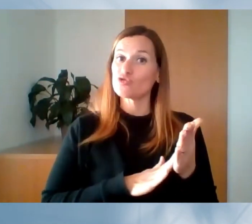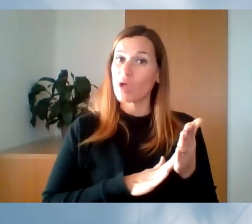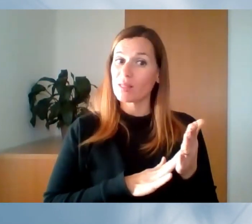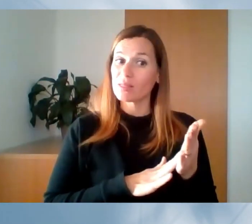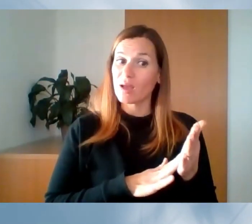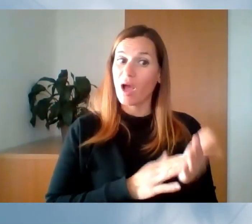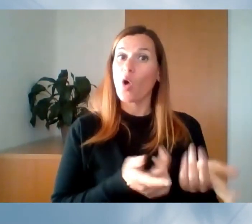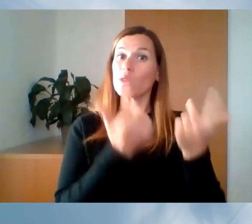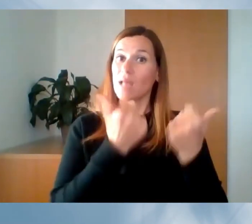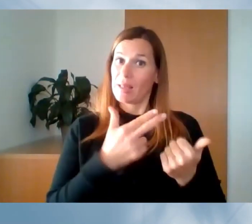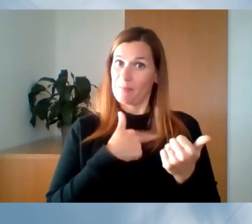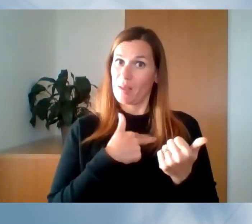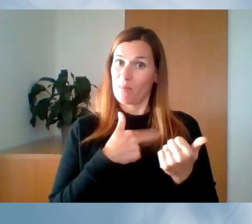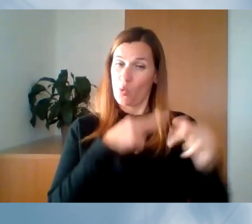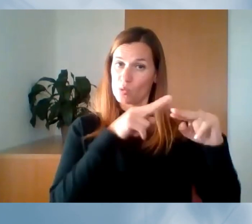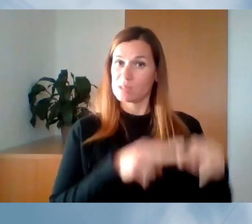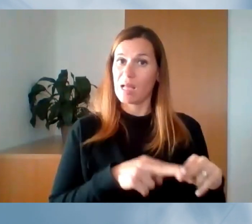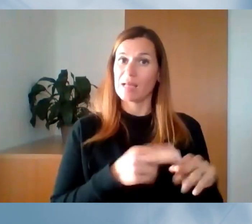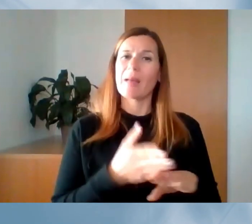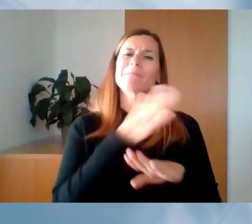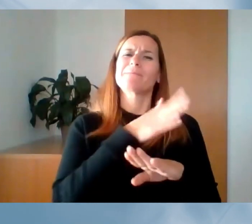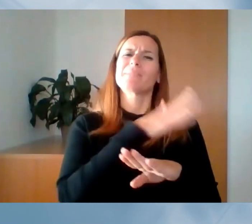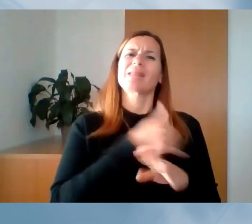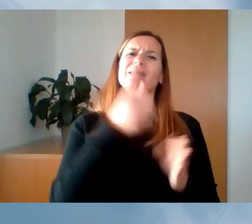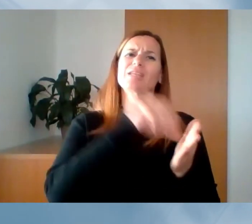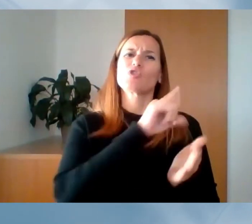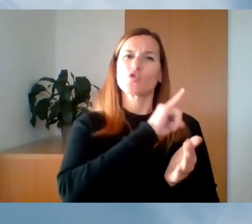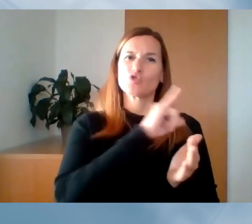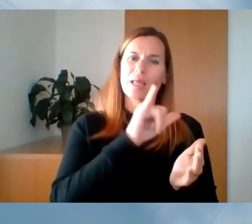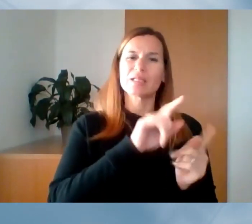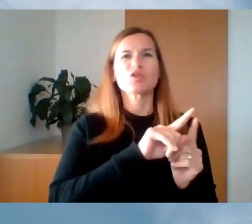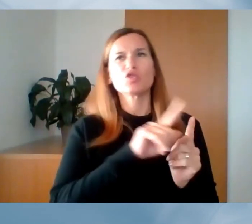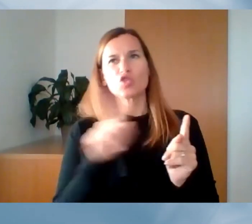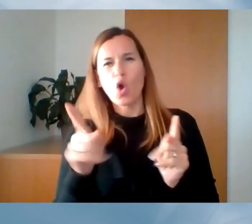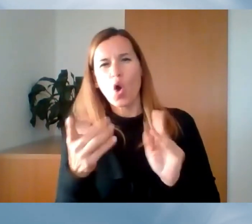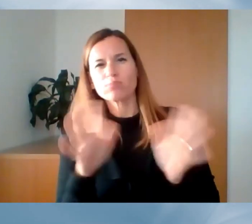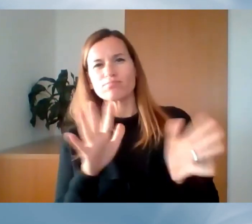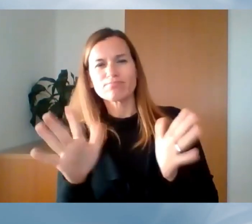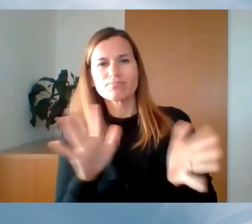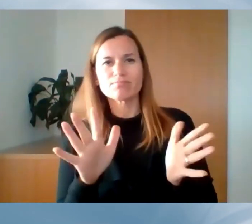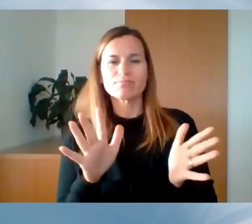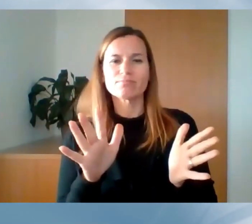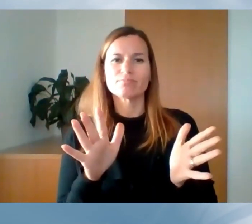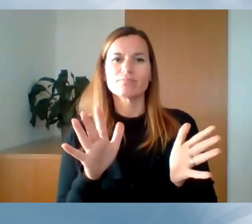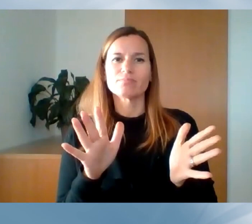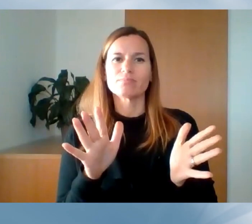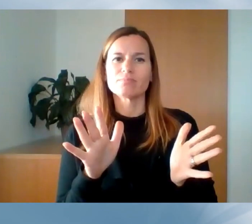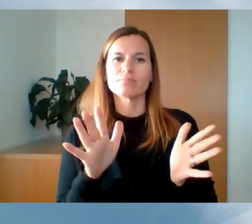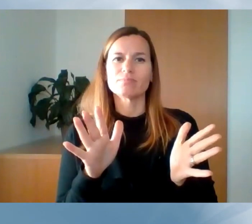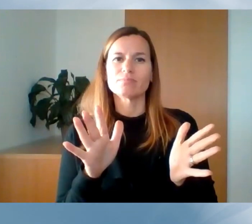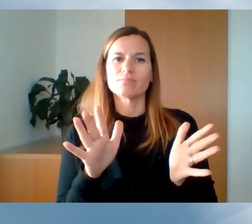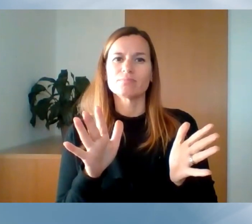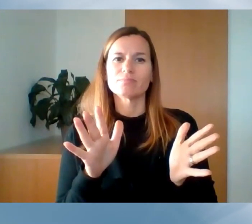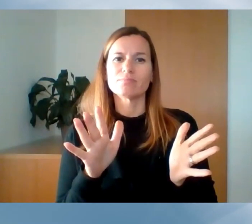Od začetka, kar imamo ostanke pred tisočletji, pa do tam nekje pred, recimo temu,